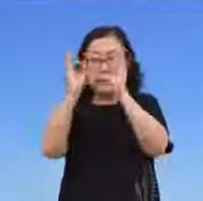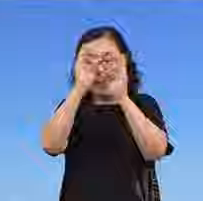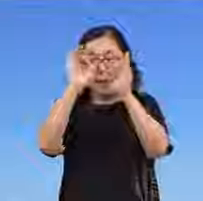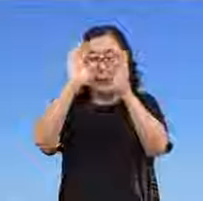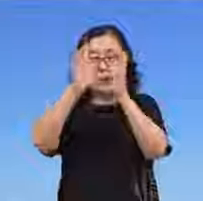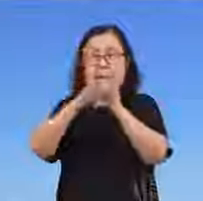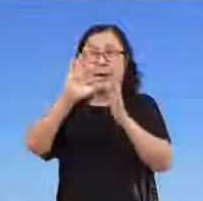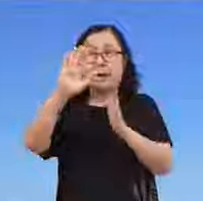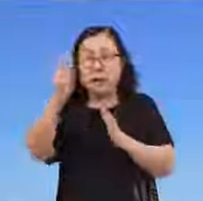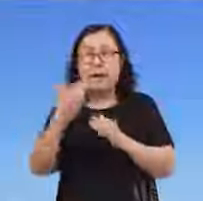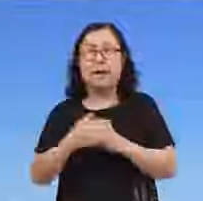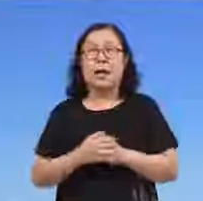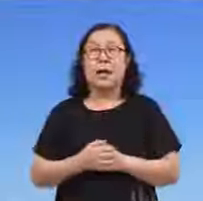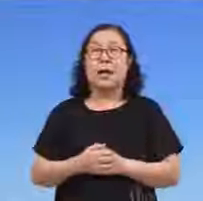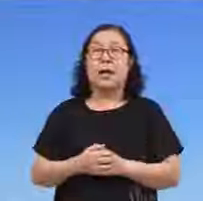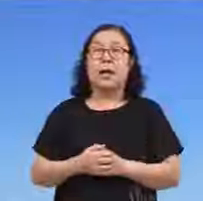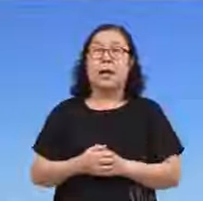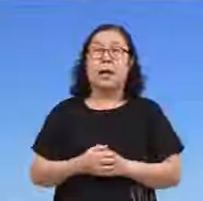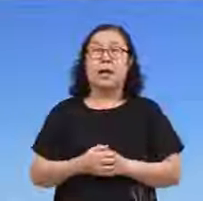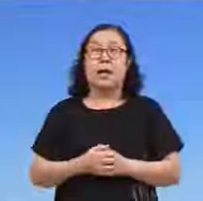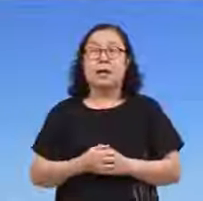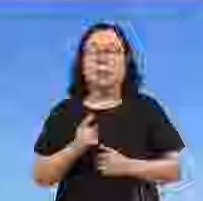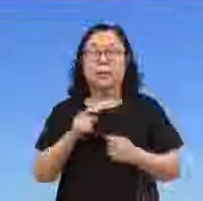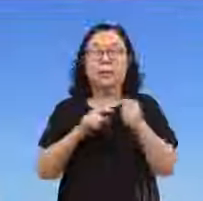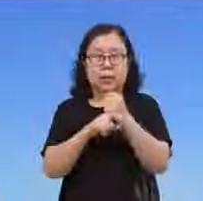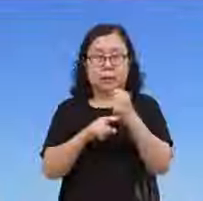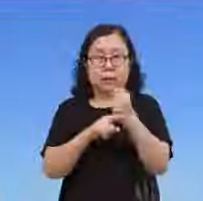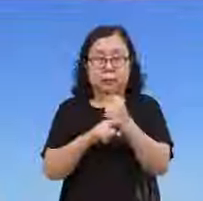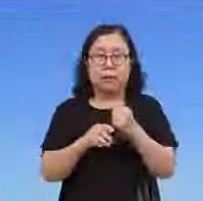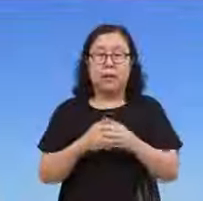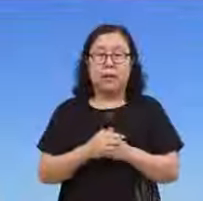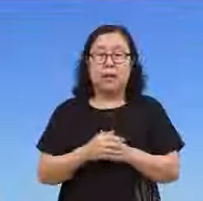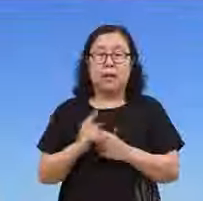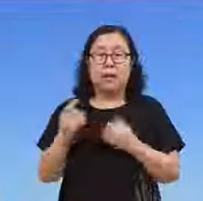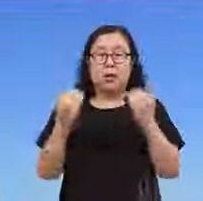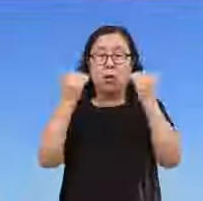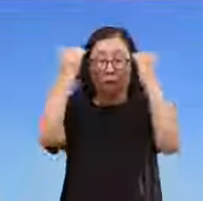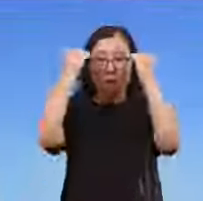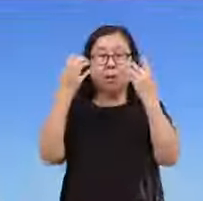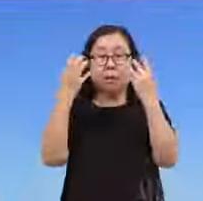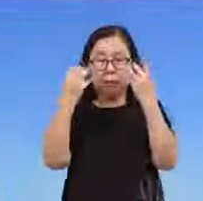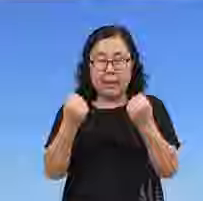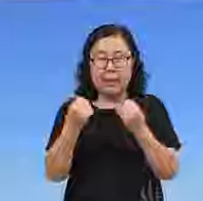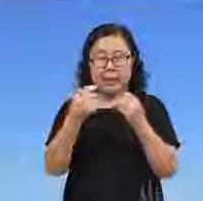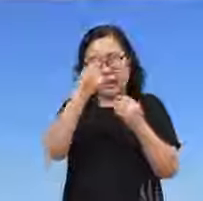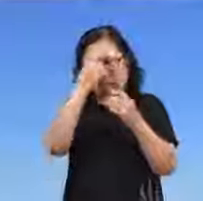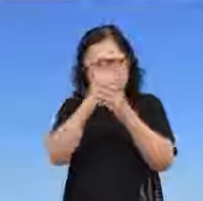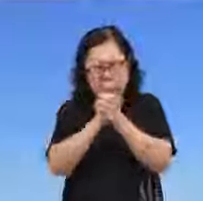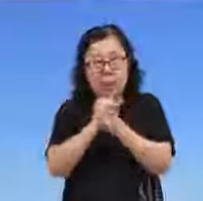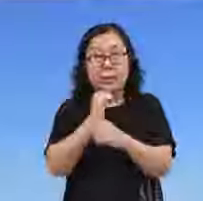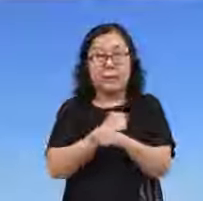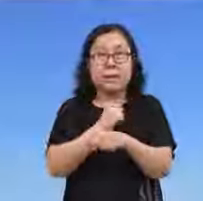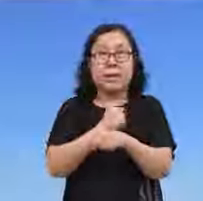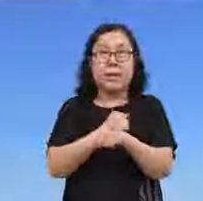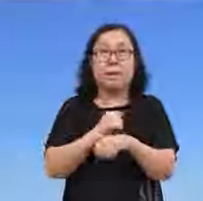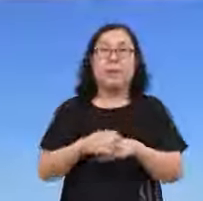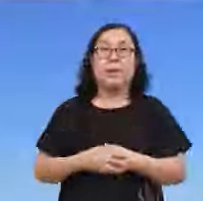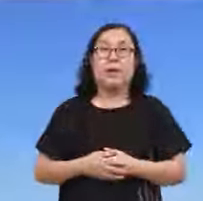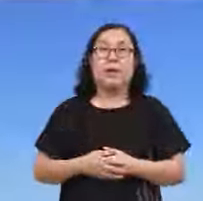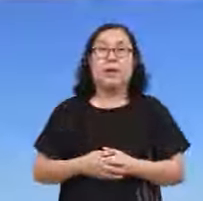됐다, 하나님을 부르짖을 때가 됐다. 실제로 제가 듣기로 그런 어른들의 무용담들이 어릴 때 많이 들려졌습니다.